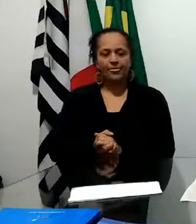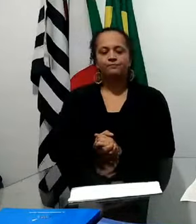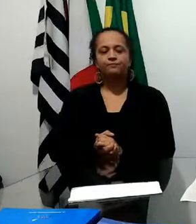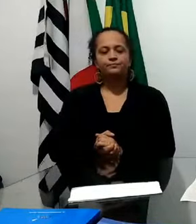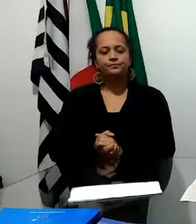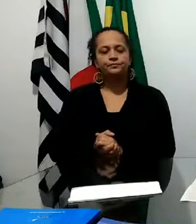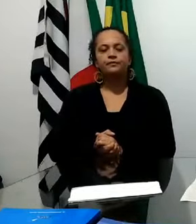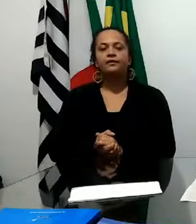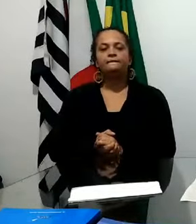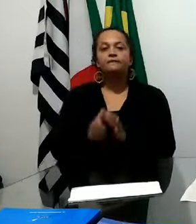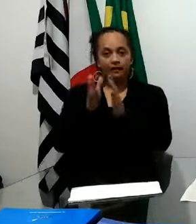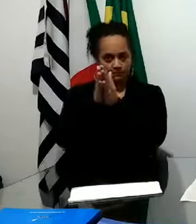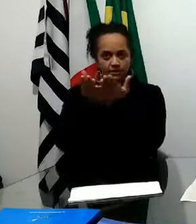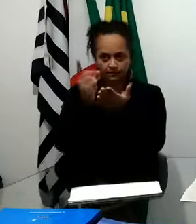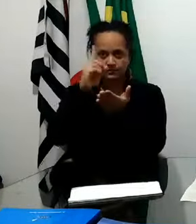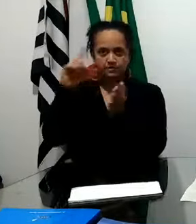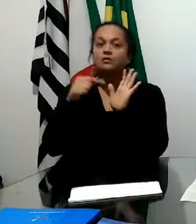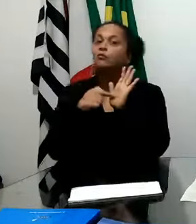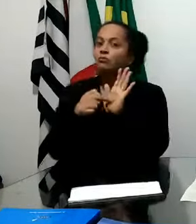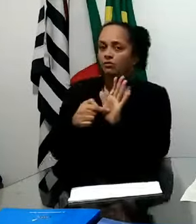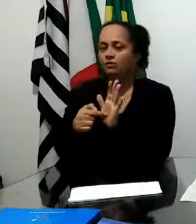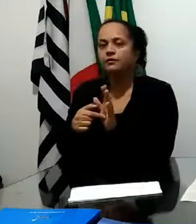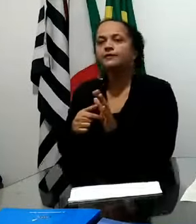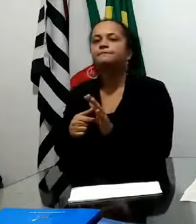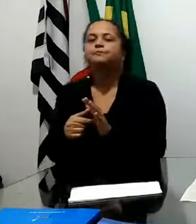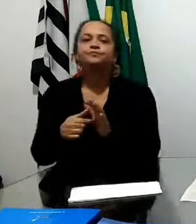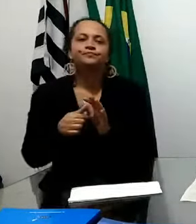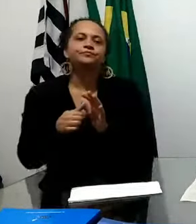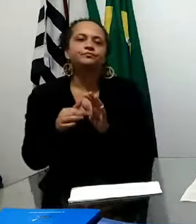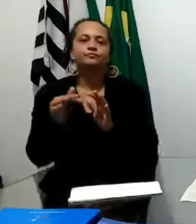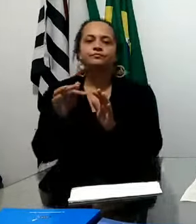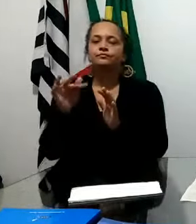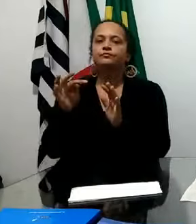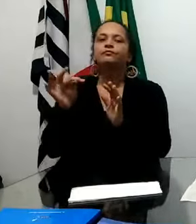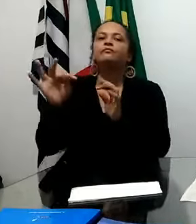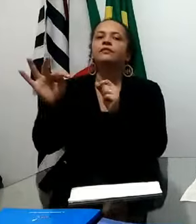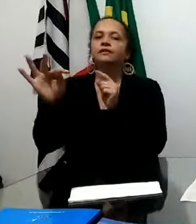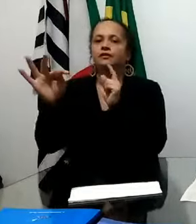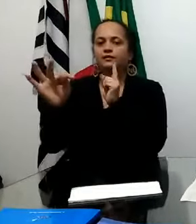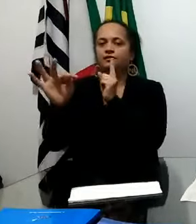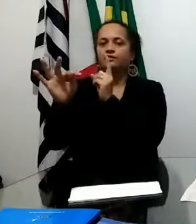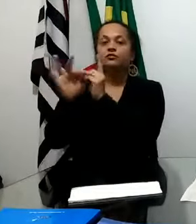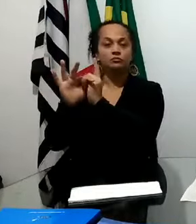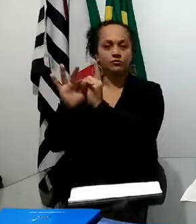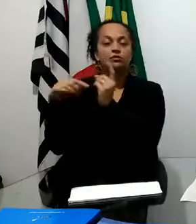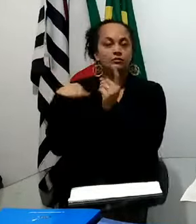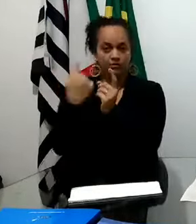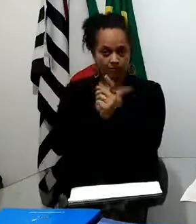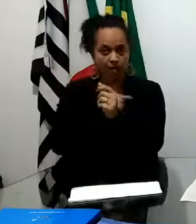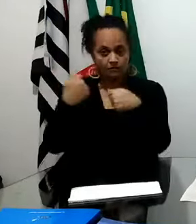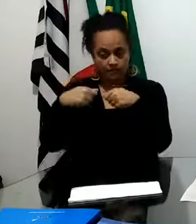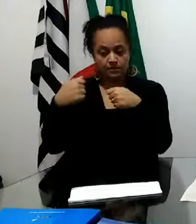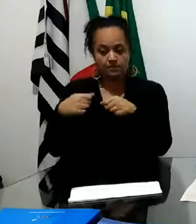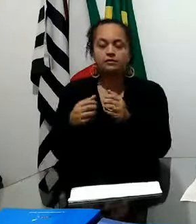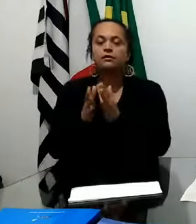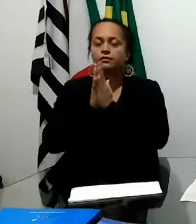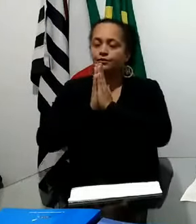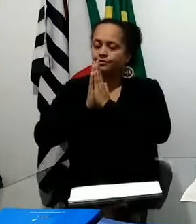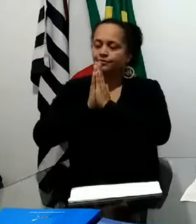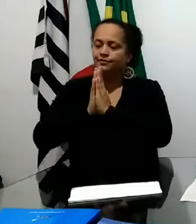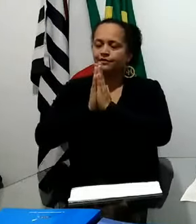a Bíblia, né, diz para nós em 1 Timóteo, né, que a gente deve orar pelas autoridades constituídas, né?